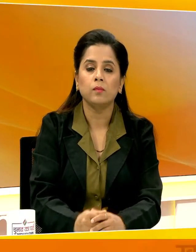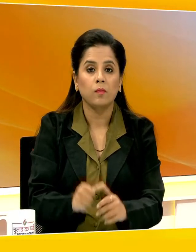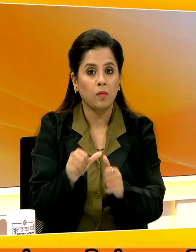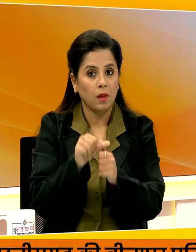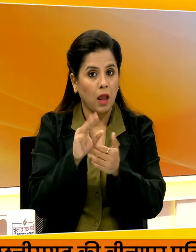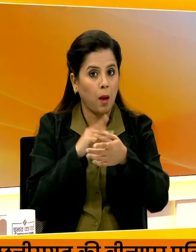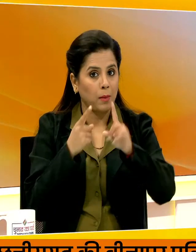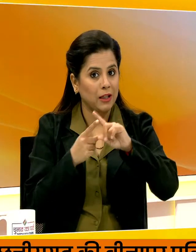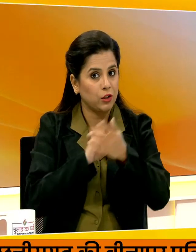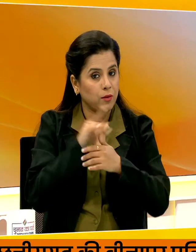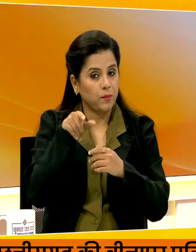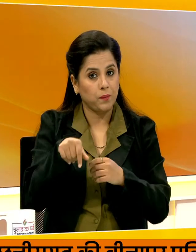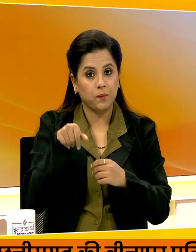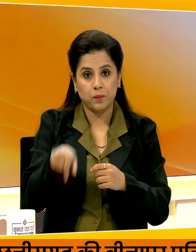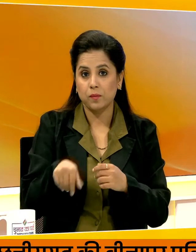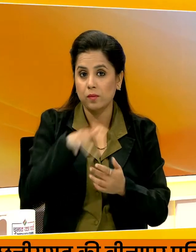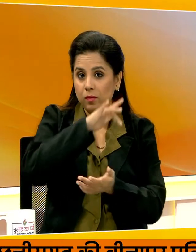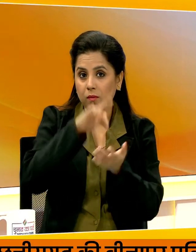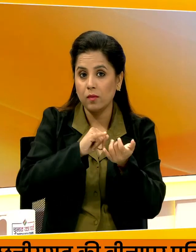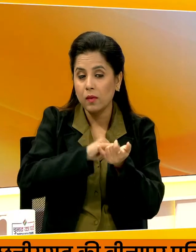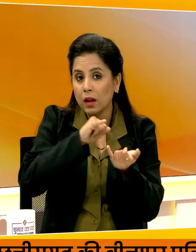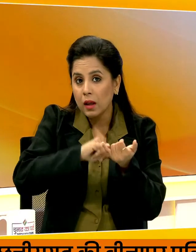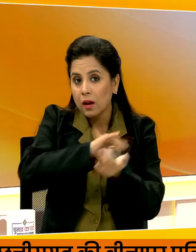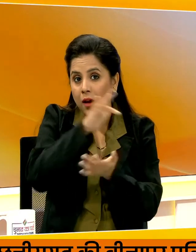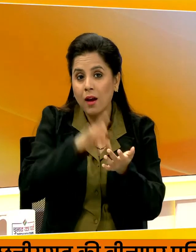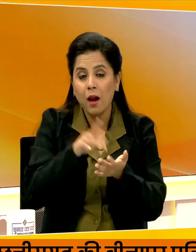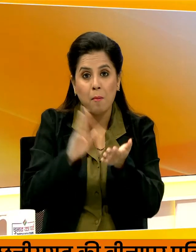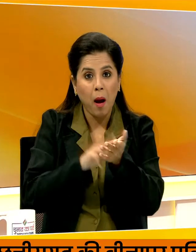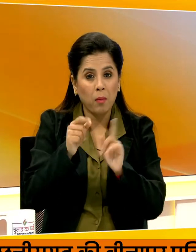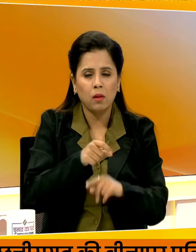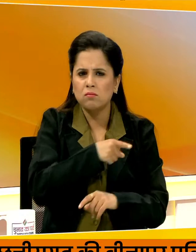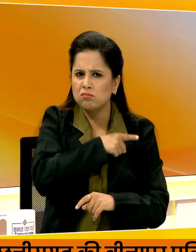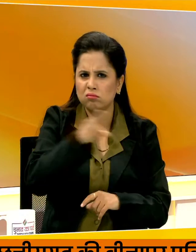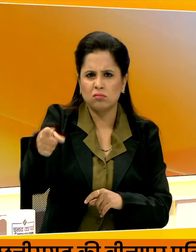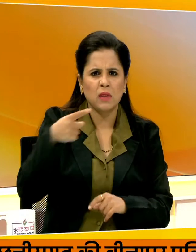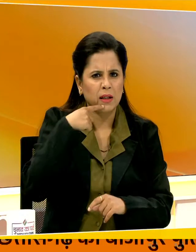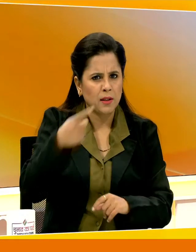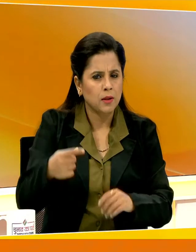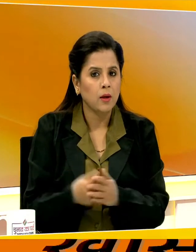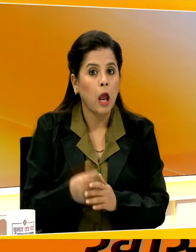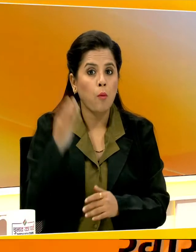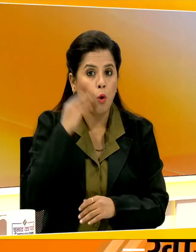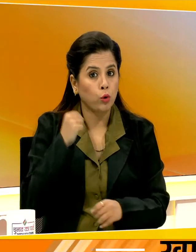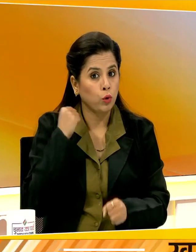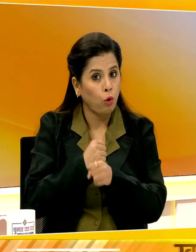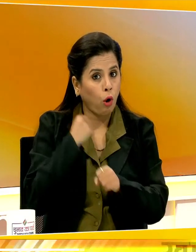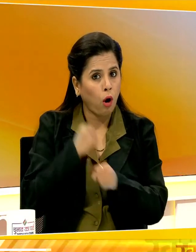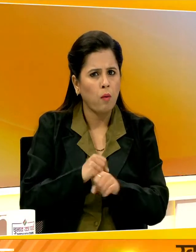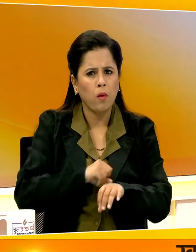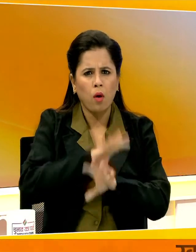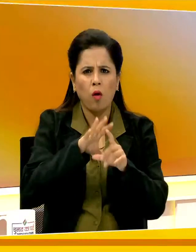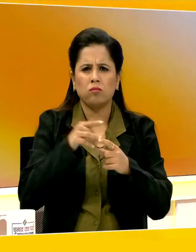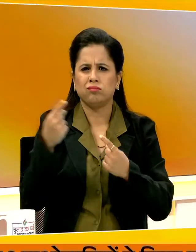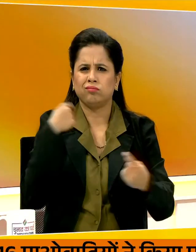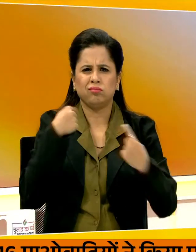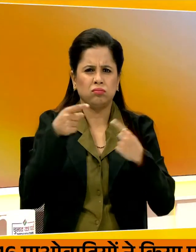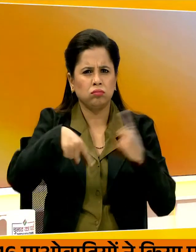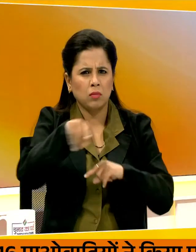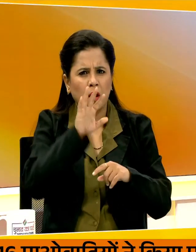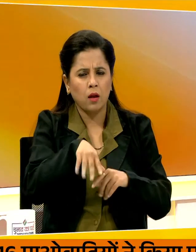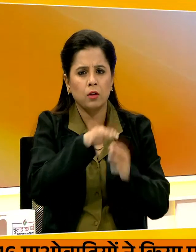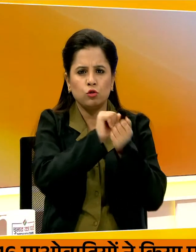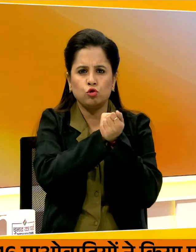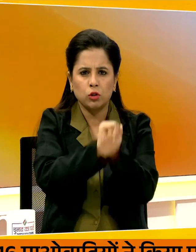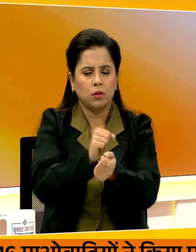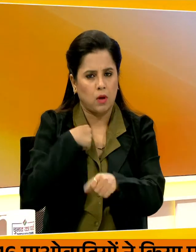वहीं अमित शाह ने संदेश खाली की घटना पर ममता पर प्रहार करते हुए कहा कि मोदी सरकार सभी अत्याचारियों को जेल में डालने